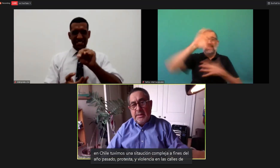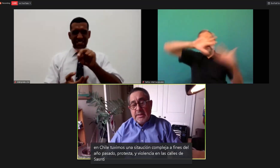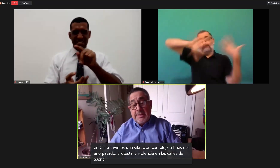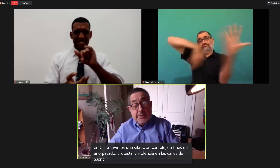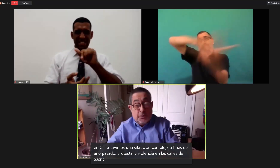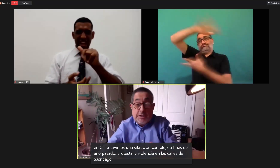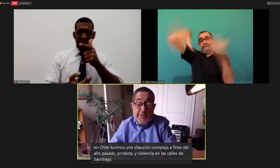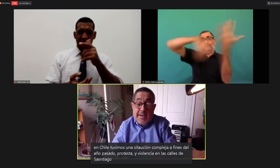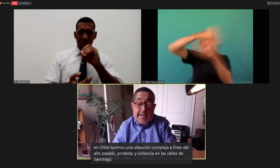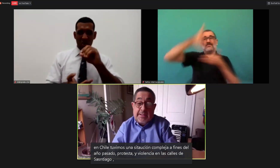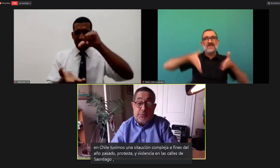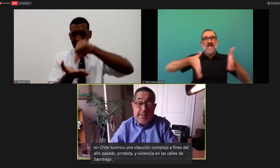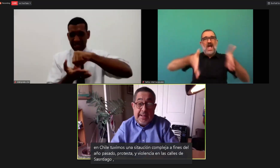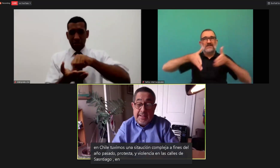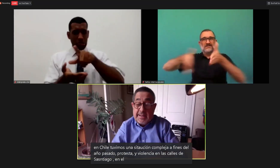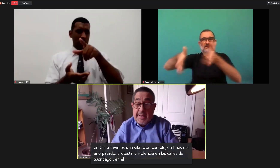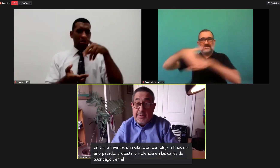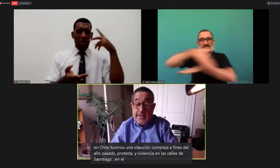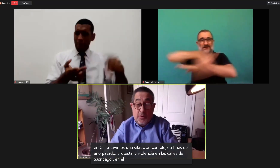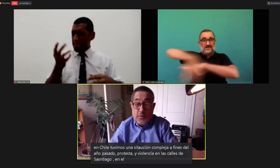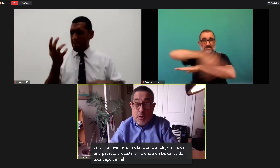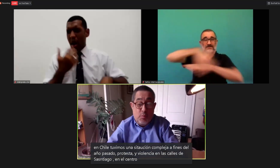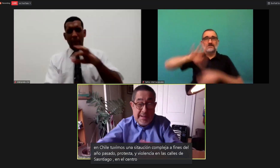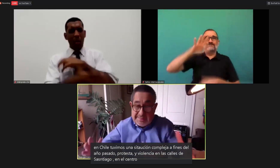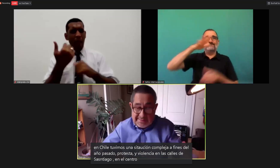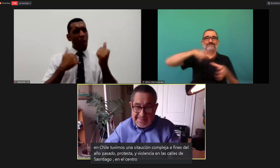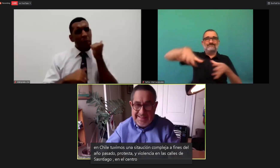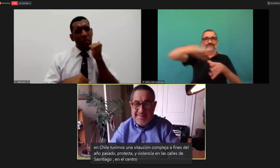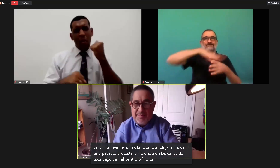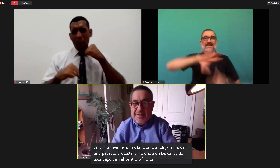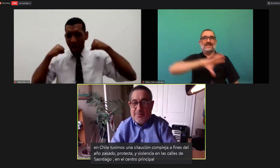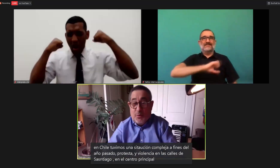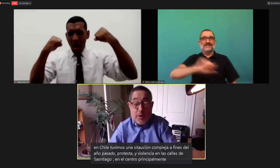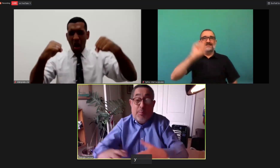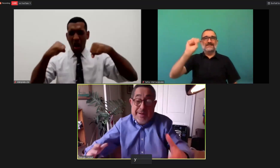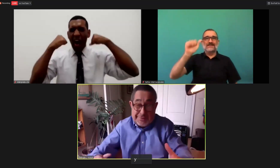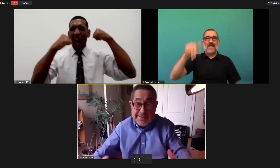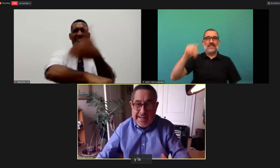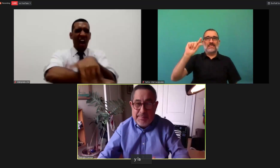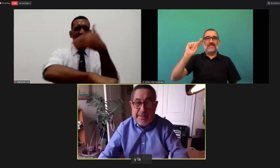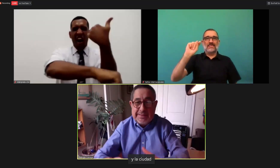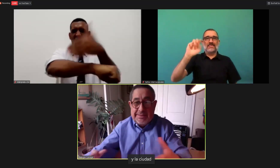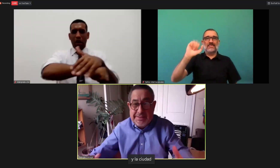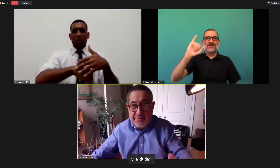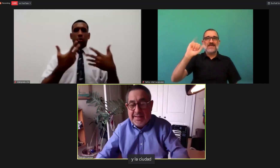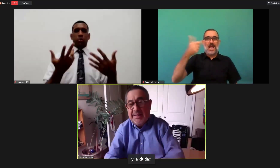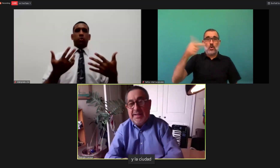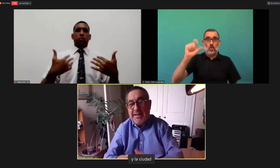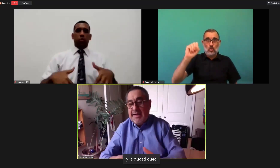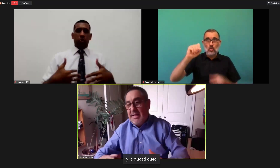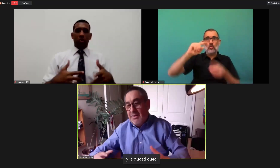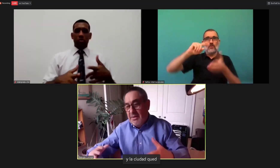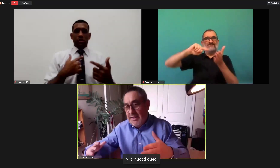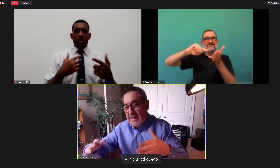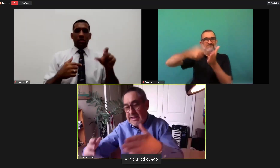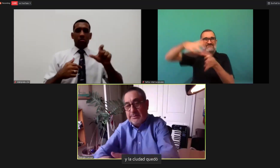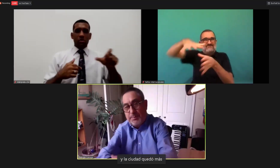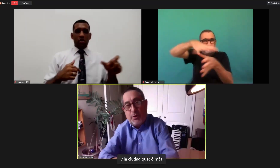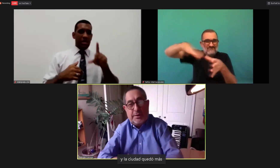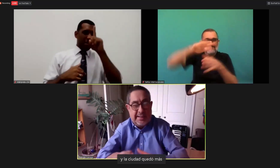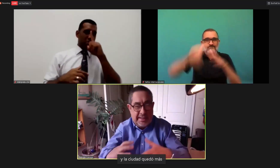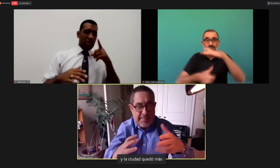ciudad. Y eso conlleva a que la ciudad quedó aún más, o aún menos accesible.